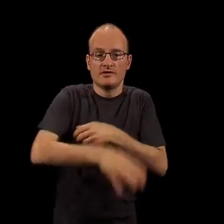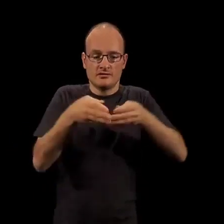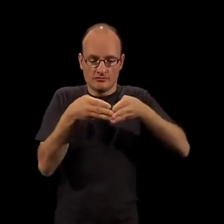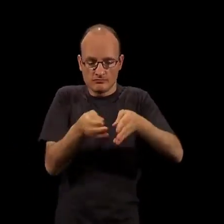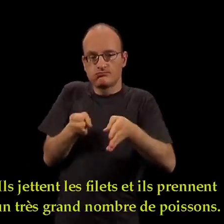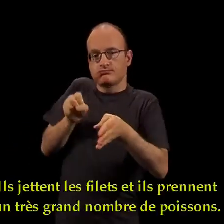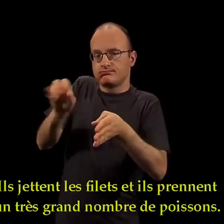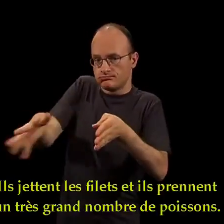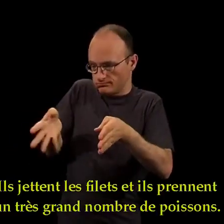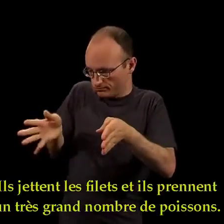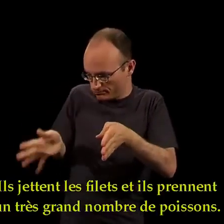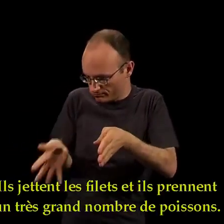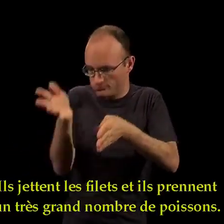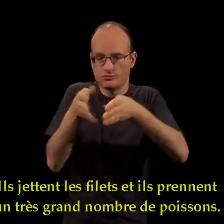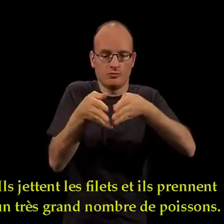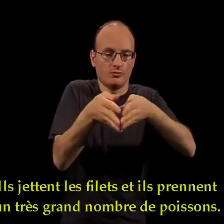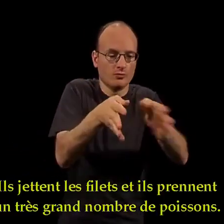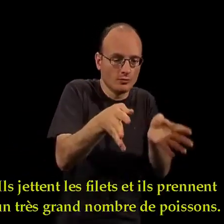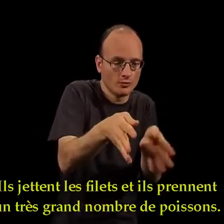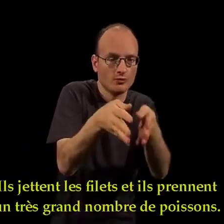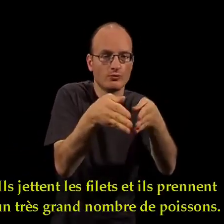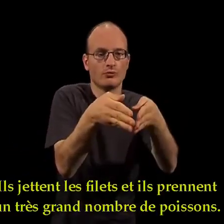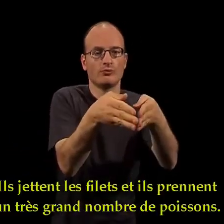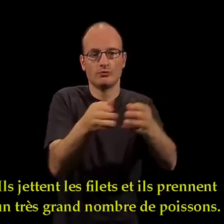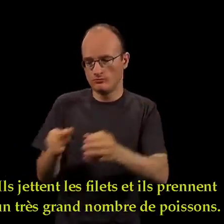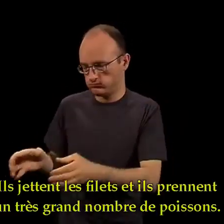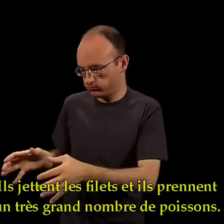Ils jettent les filets et ils prennent un très grand nombre de poissons.